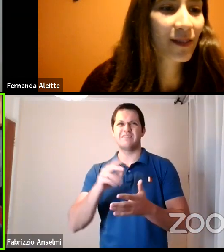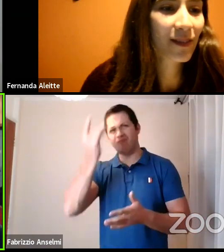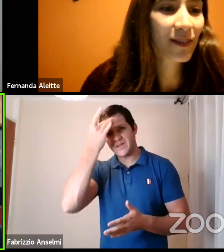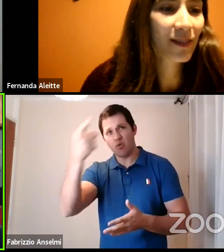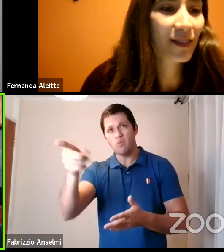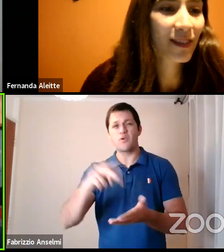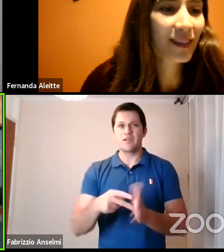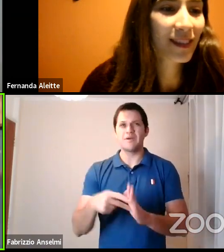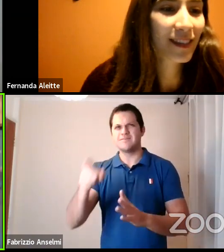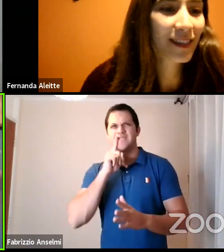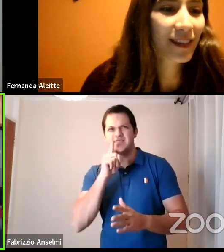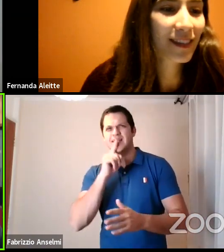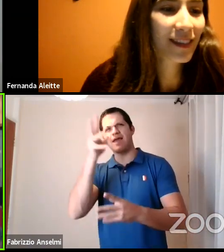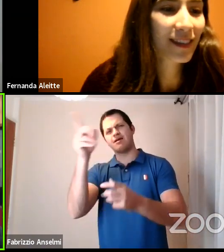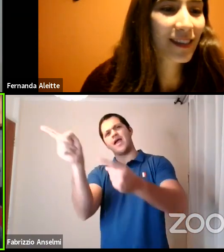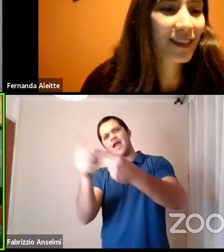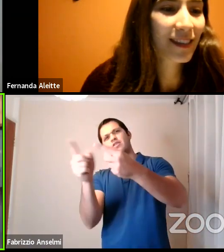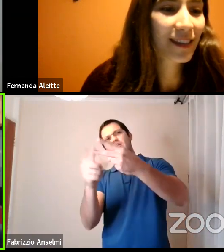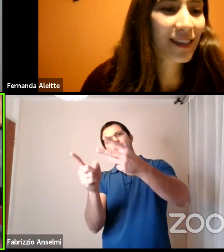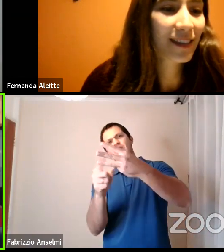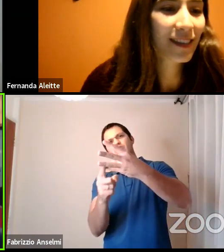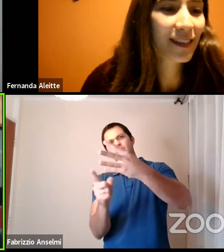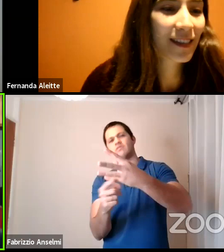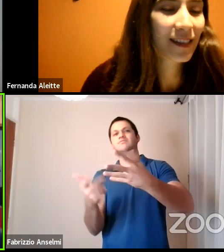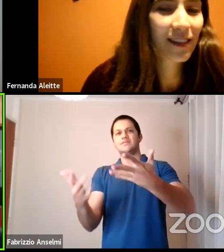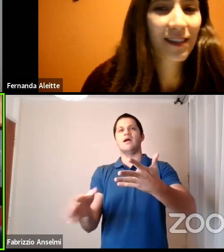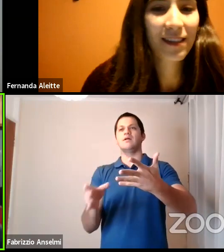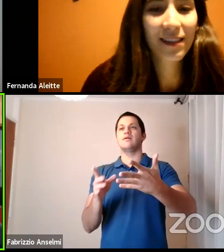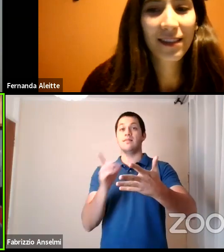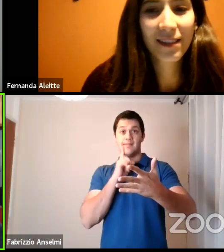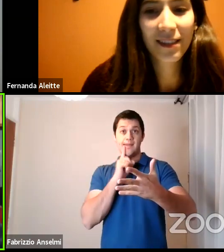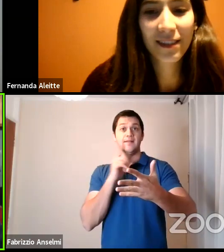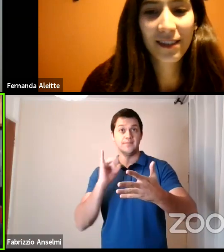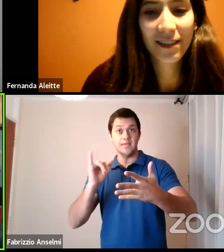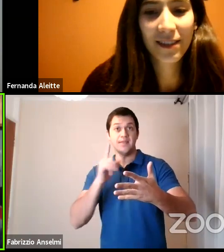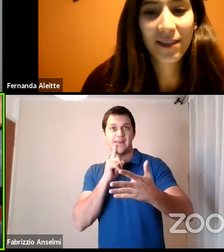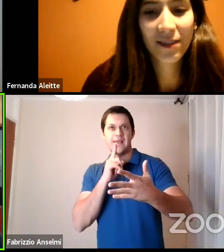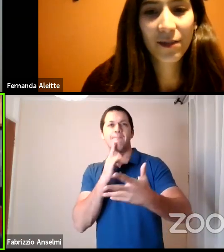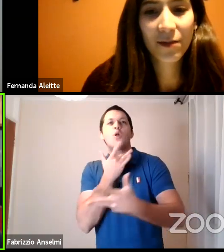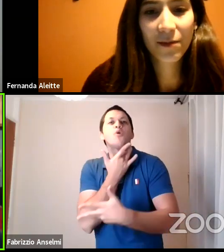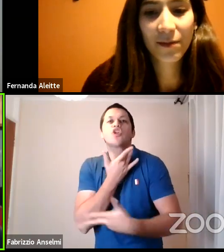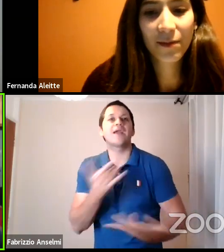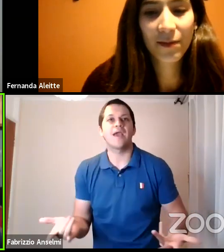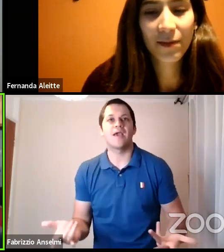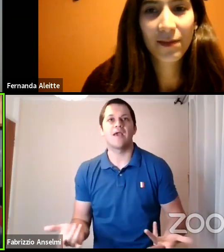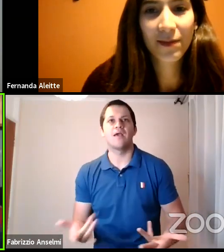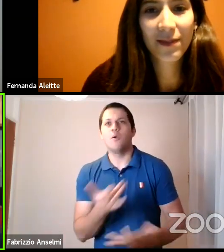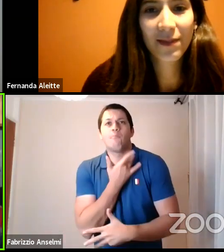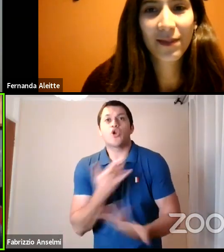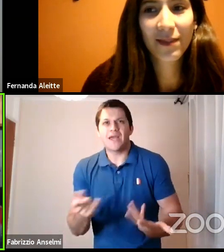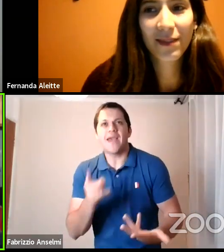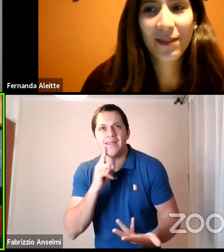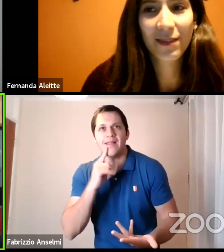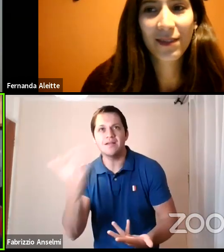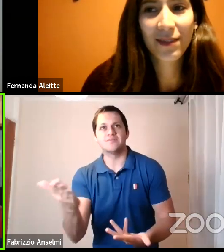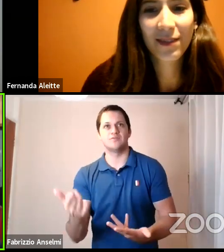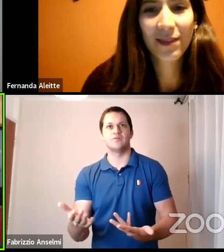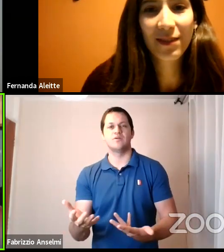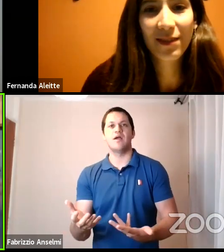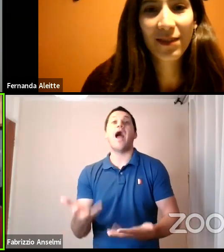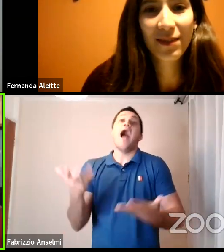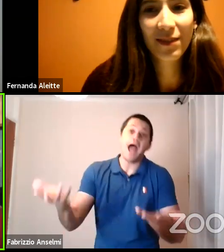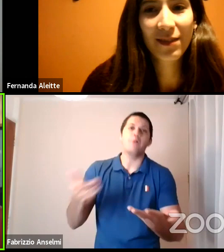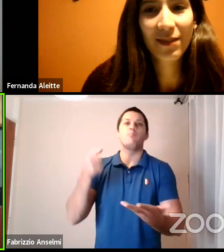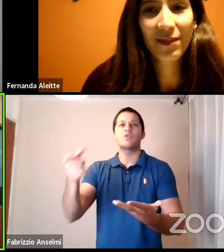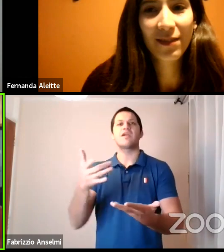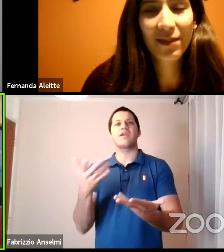ya. Pero, ¿por qué? ¿Por qué tiene eso? ¿Por qué le duele un hombro y no el otro? Ah, porque hace tal cosa. Perfecto.